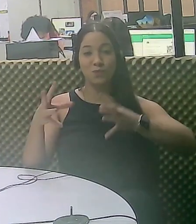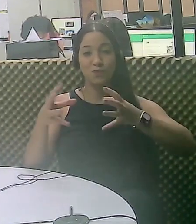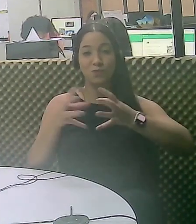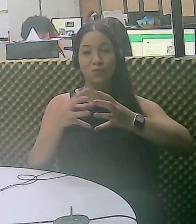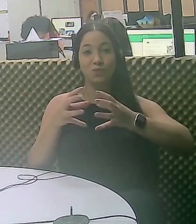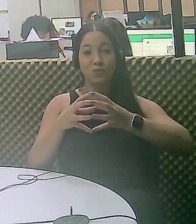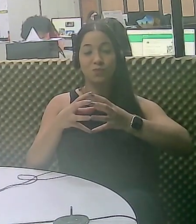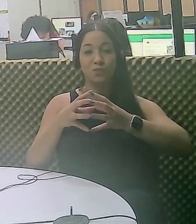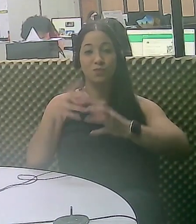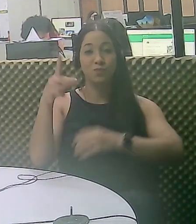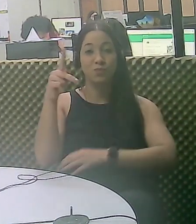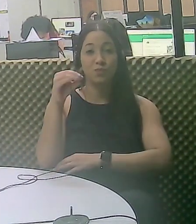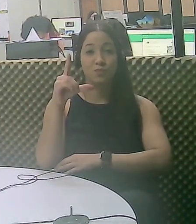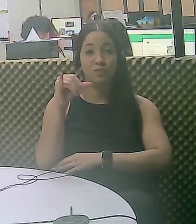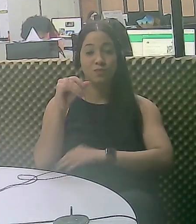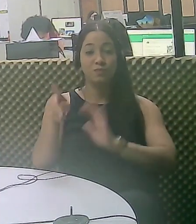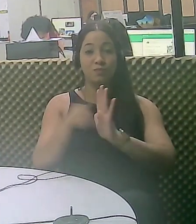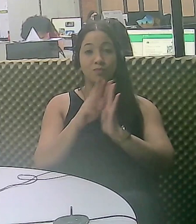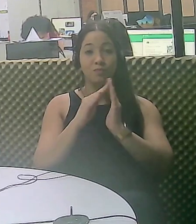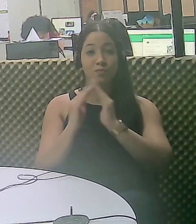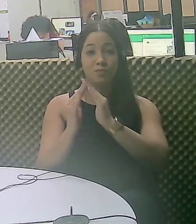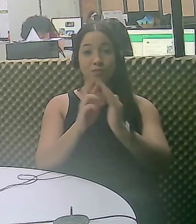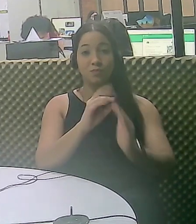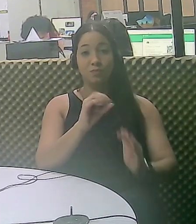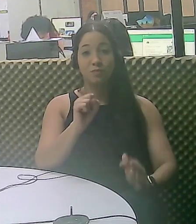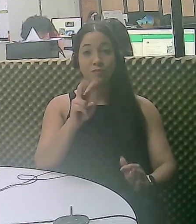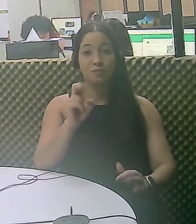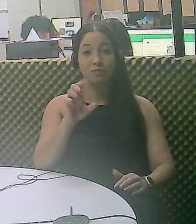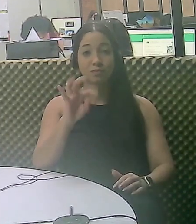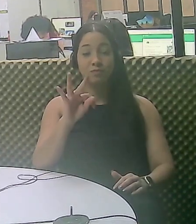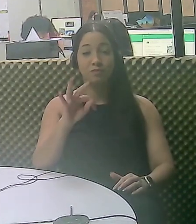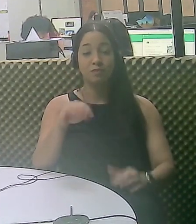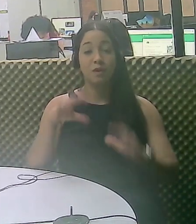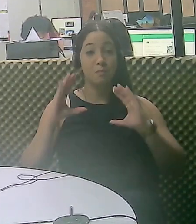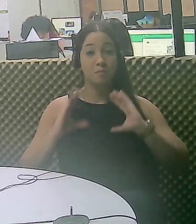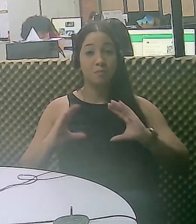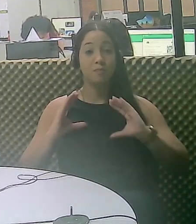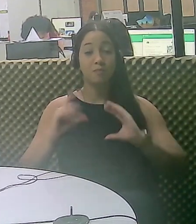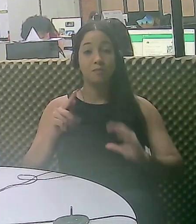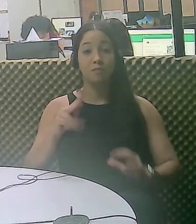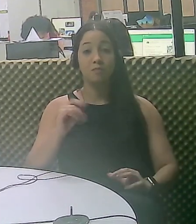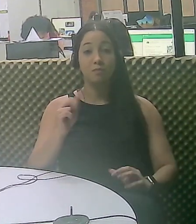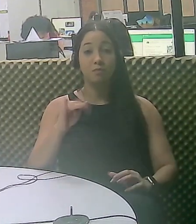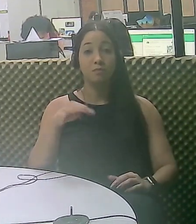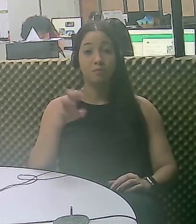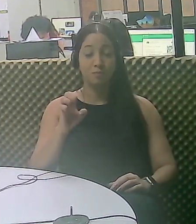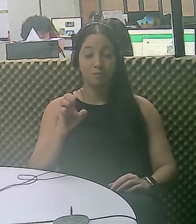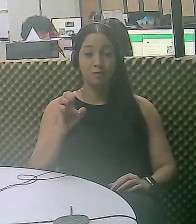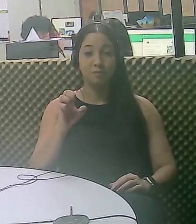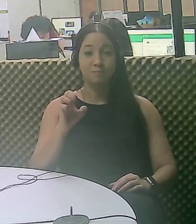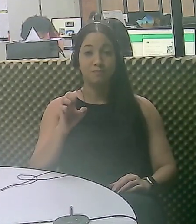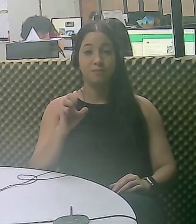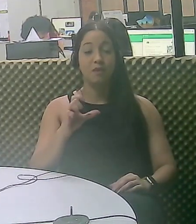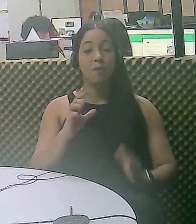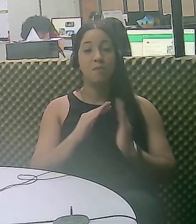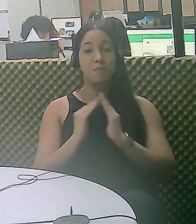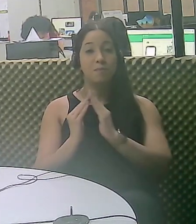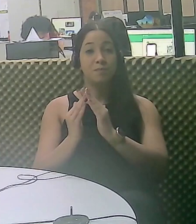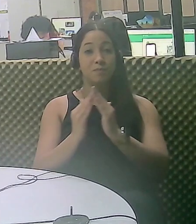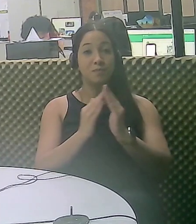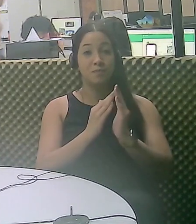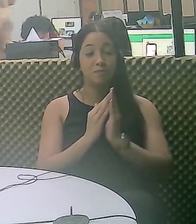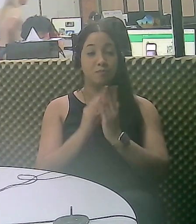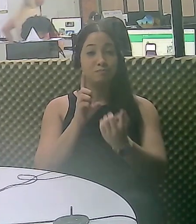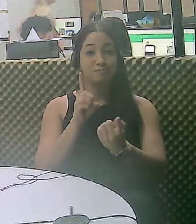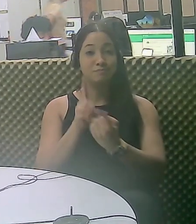equipes estão no poliesportivo do bairro Roosevelt, localizado na Praça Guilherme de Freitas Paraíso. Os bairros que estão